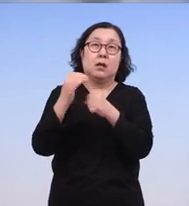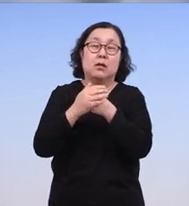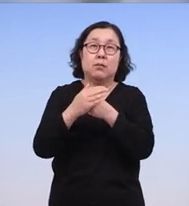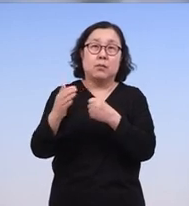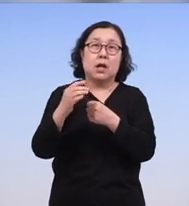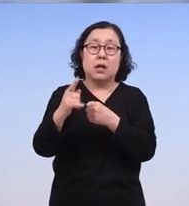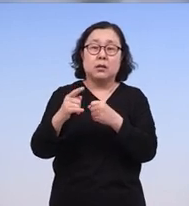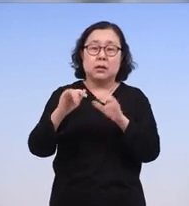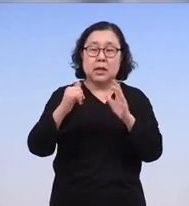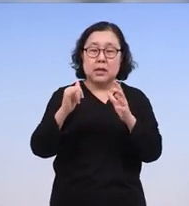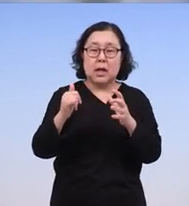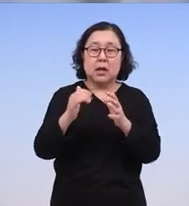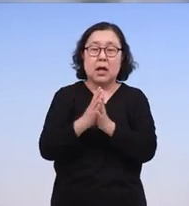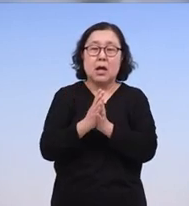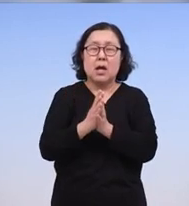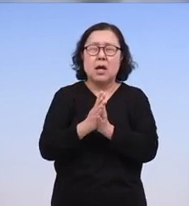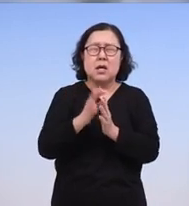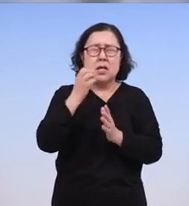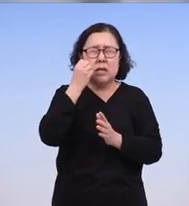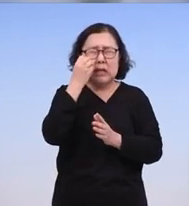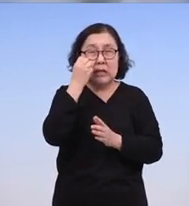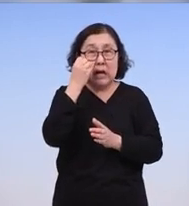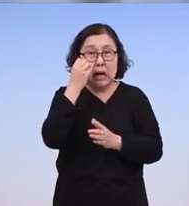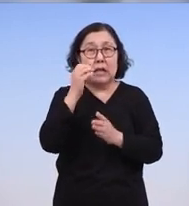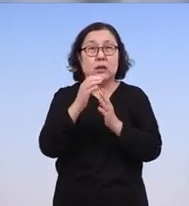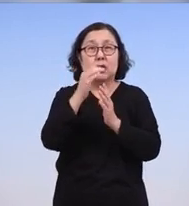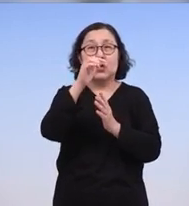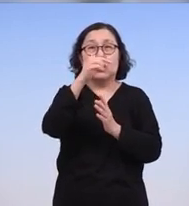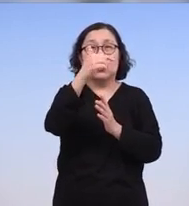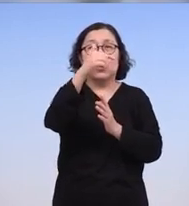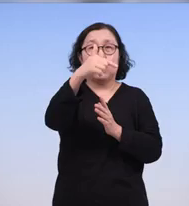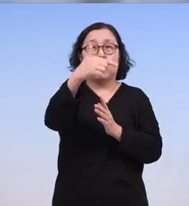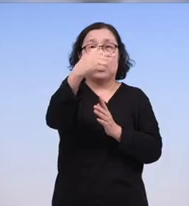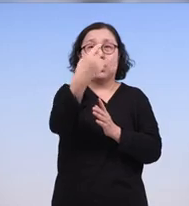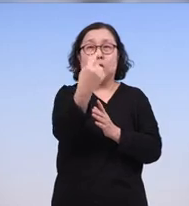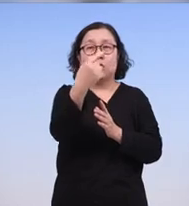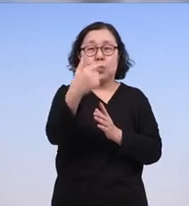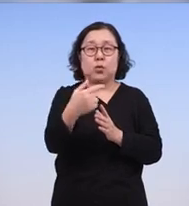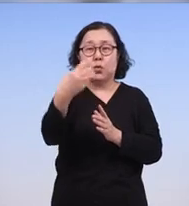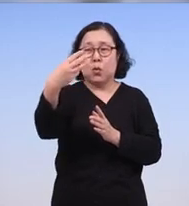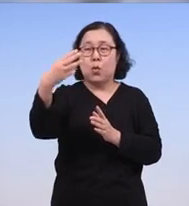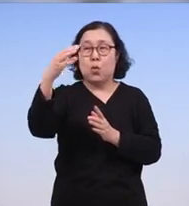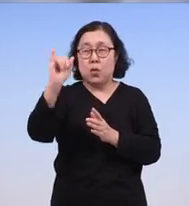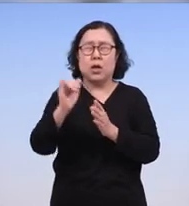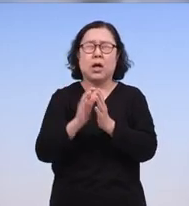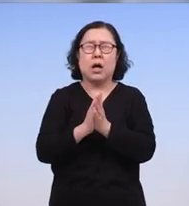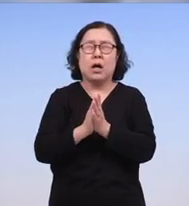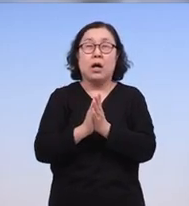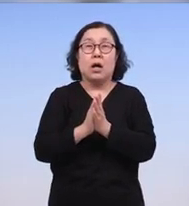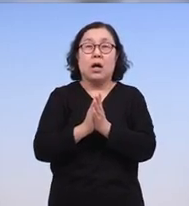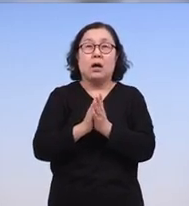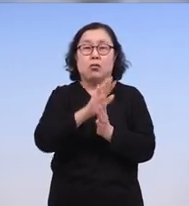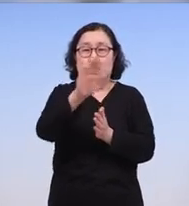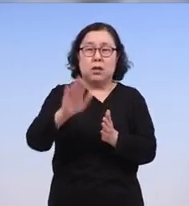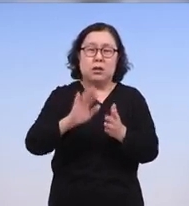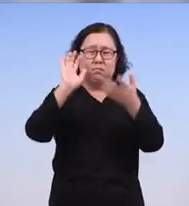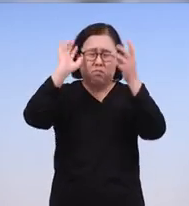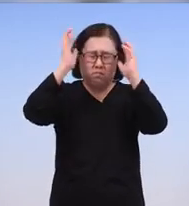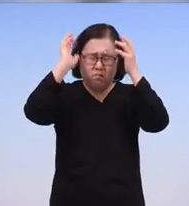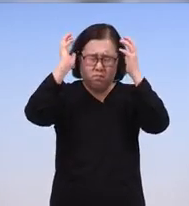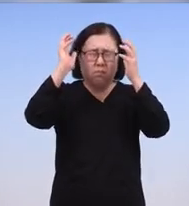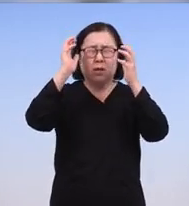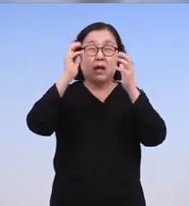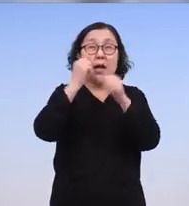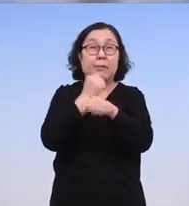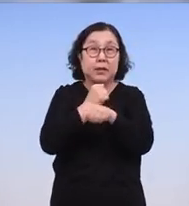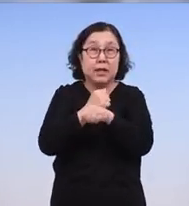우리를 혼란하게 만들기 때문에 기독교 성윤리 연구소를 왜 만들었습니까? 그러니까 이런 것들에 대해서